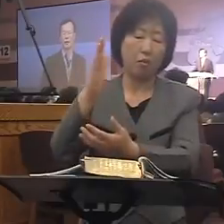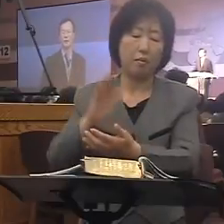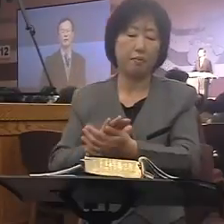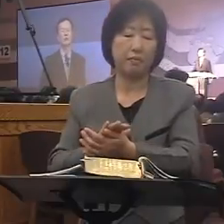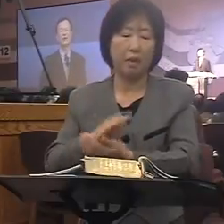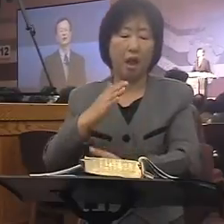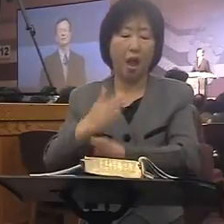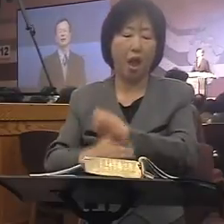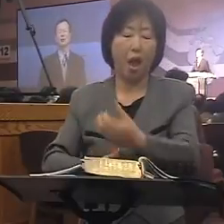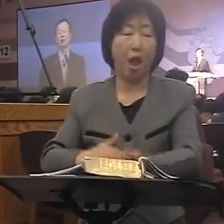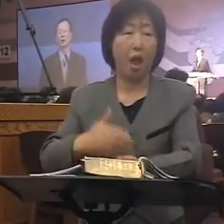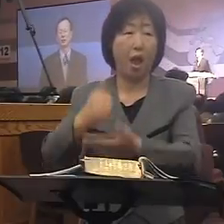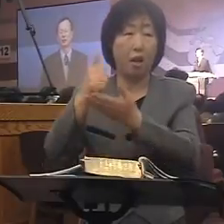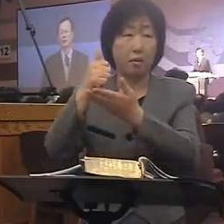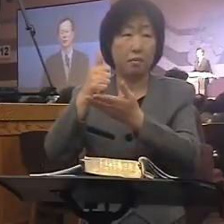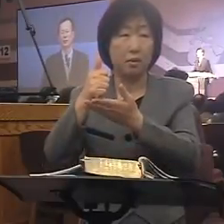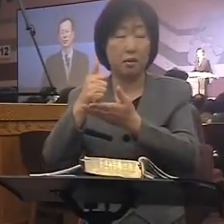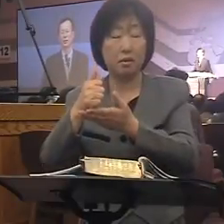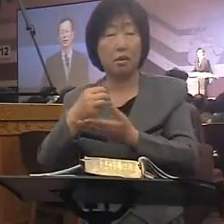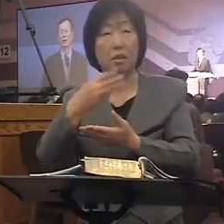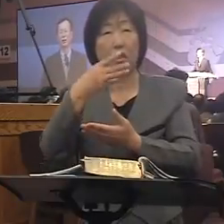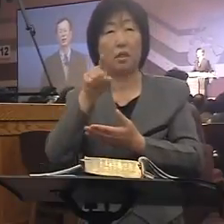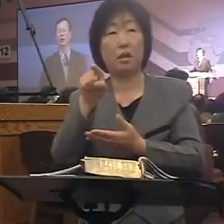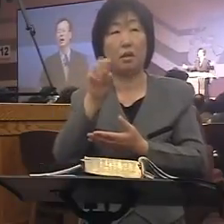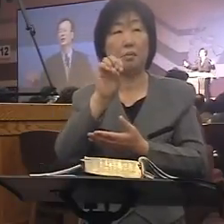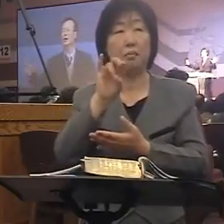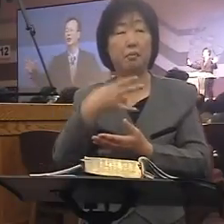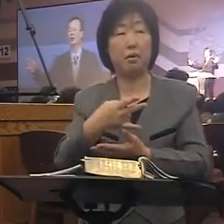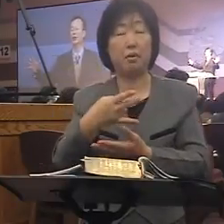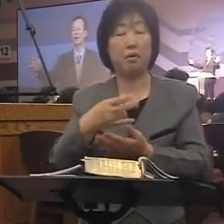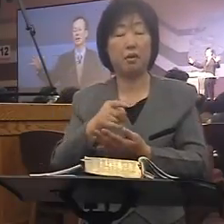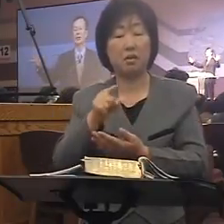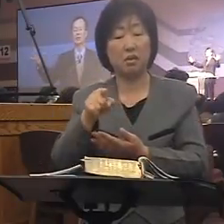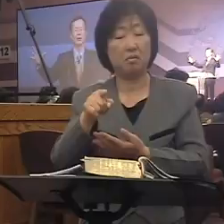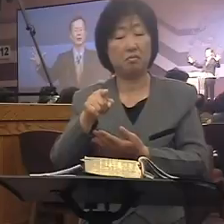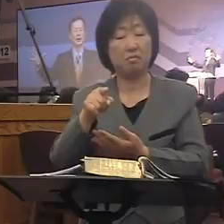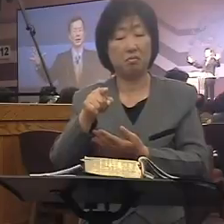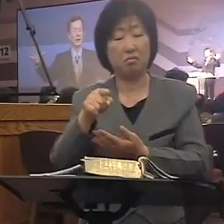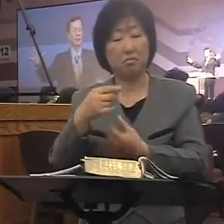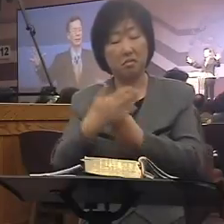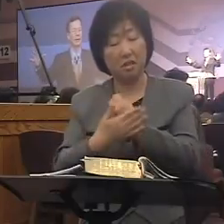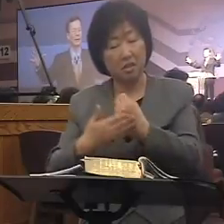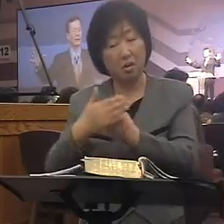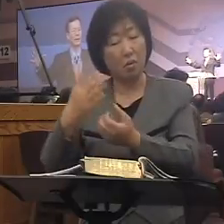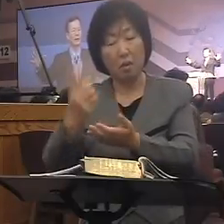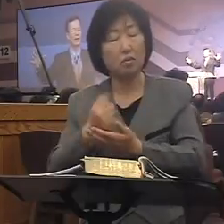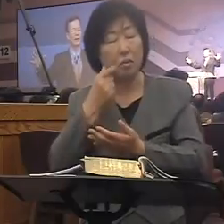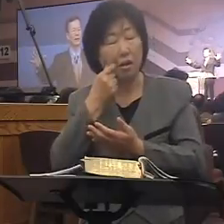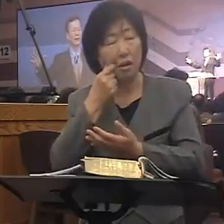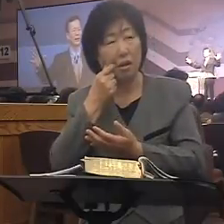하나님의 터프 그레이스를 그레이스로 받지 못해요. 이건 아니라고 야단입니다.